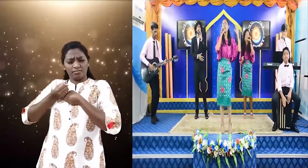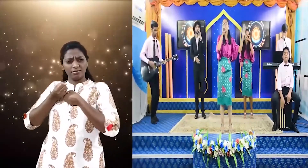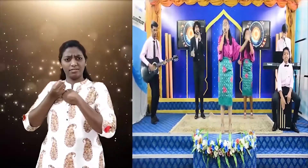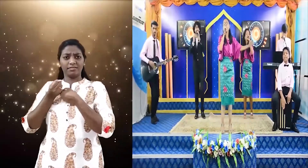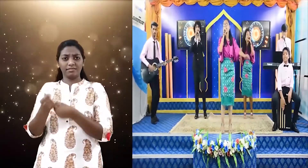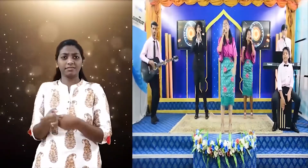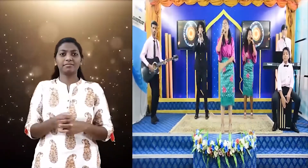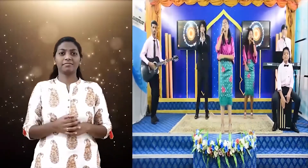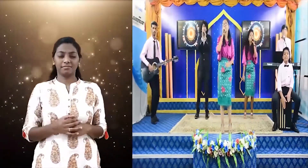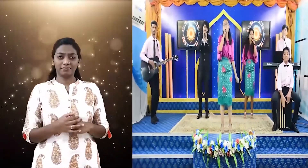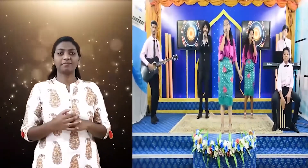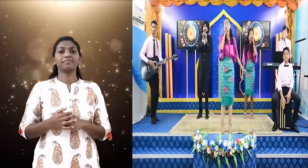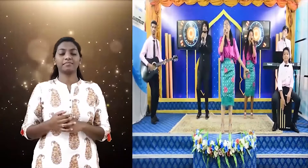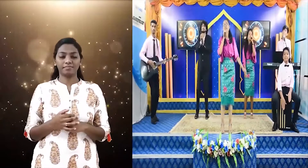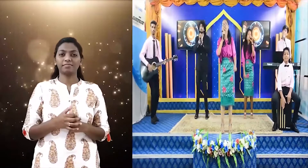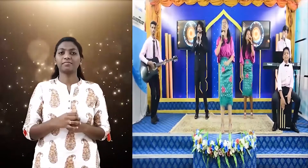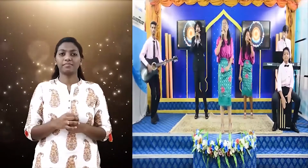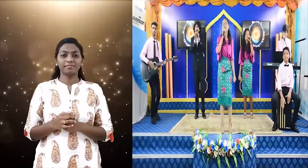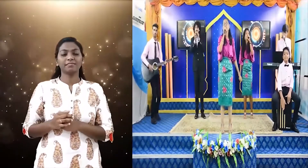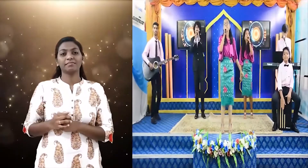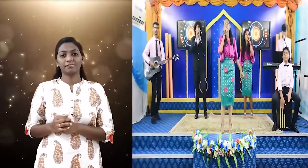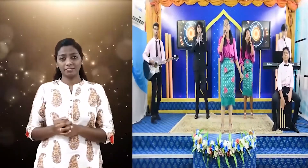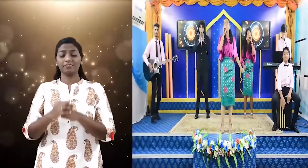में ही रहेंगे हम।